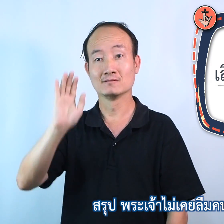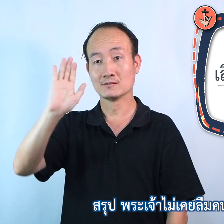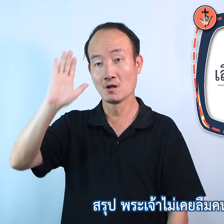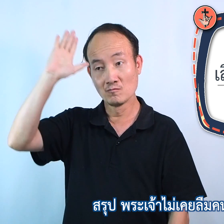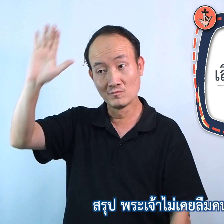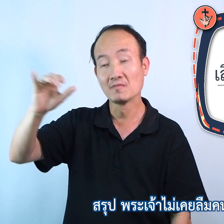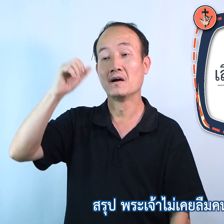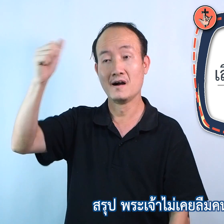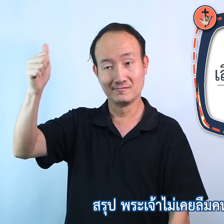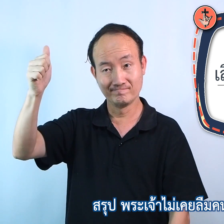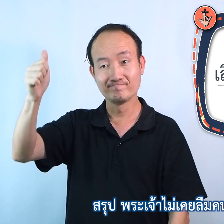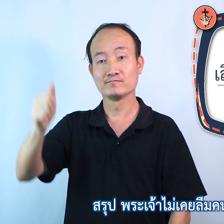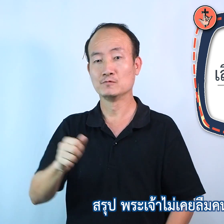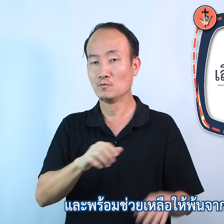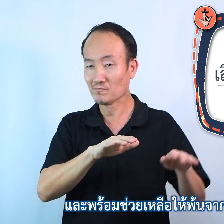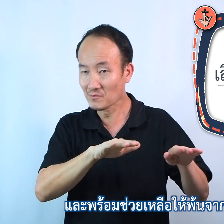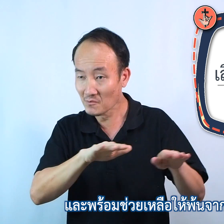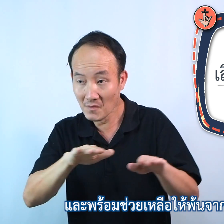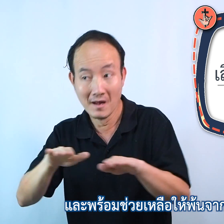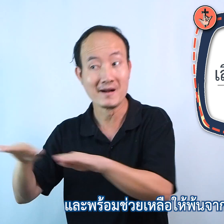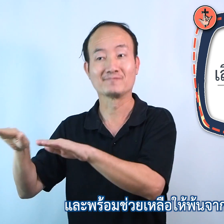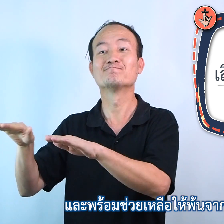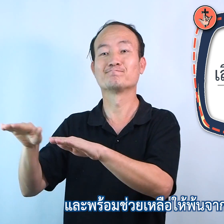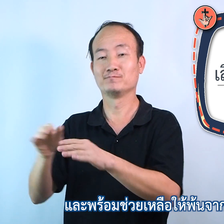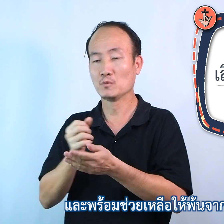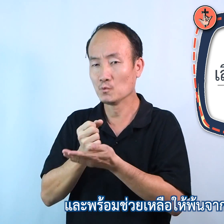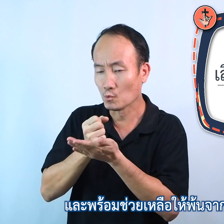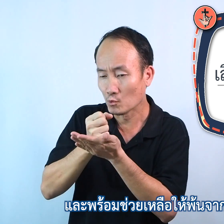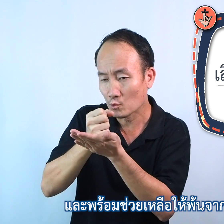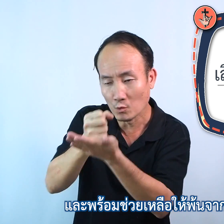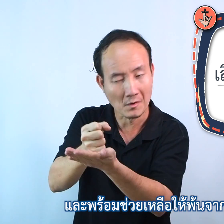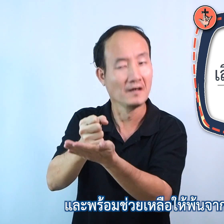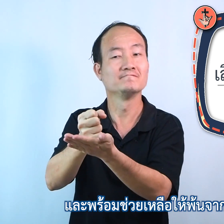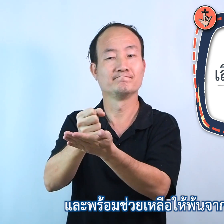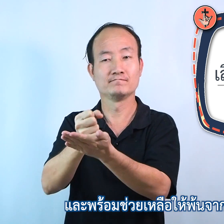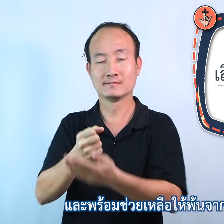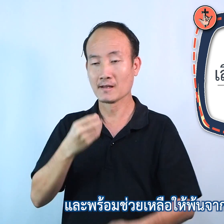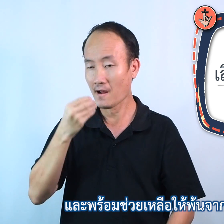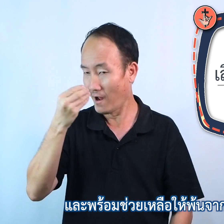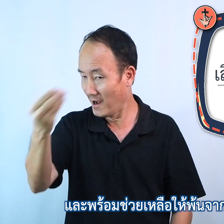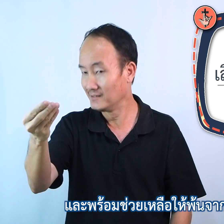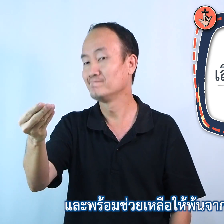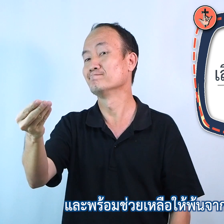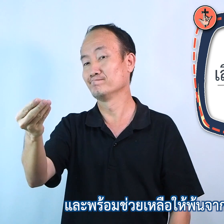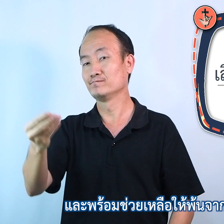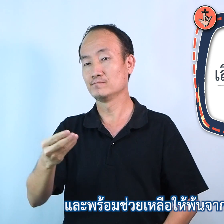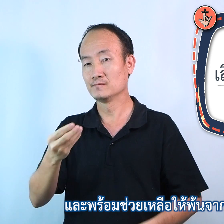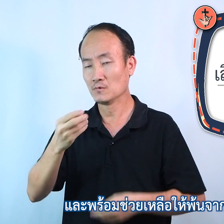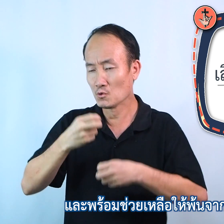าและพร้อมช่วยเหลือให้พ้นจากความทุกข์ลำบาก